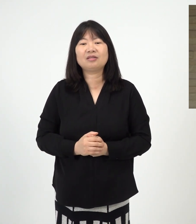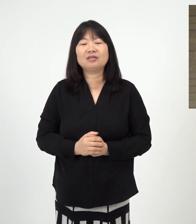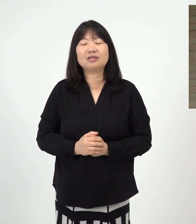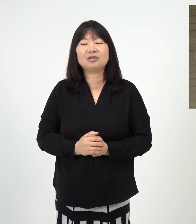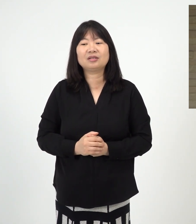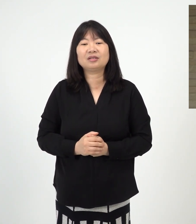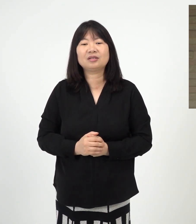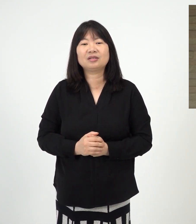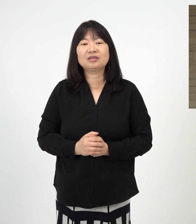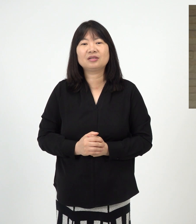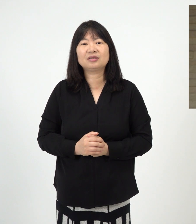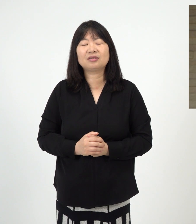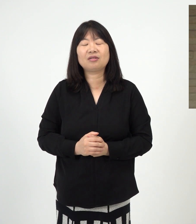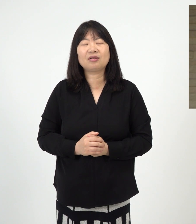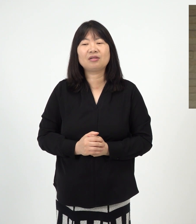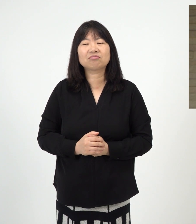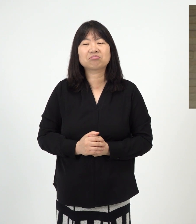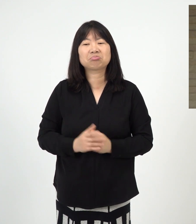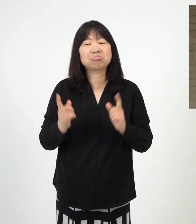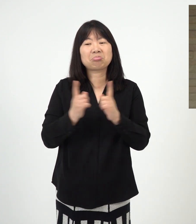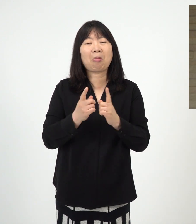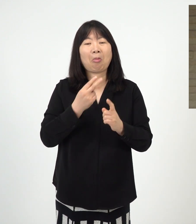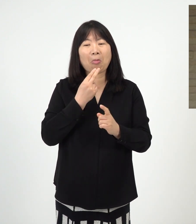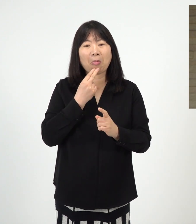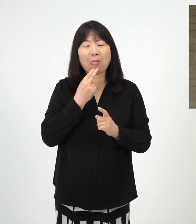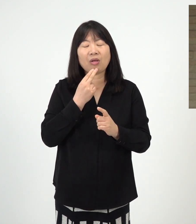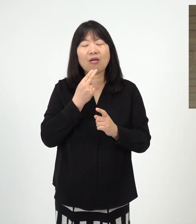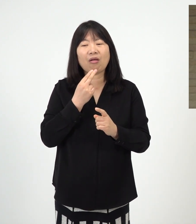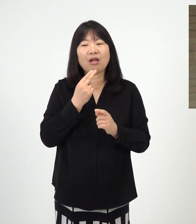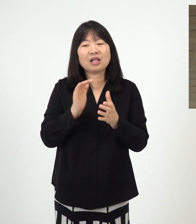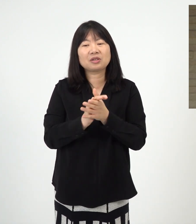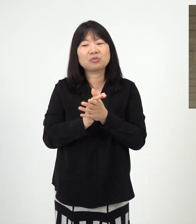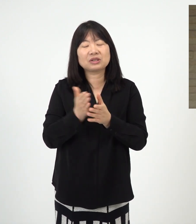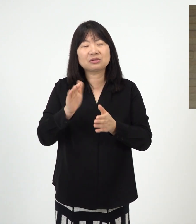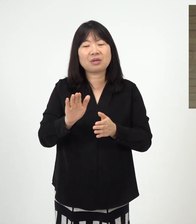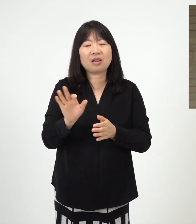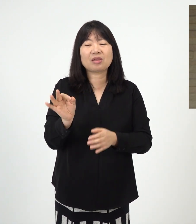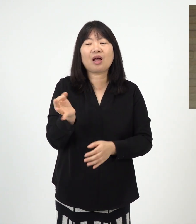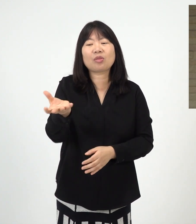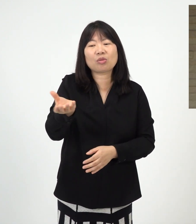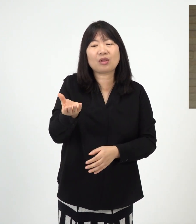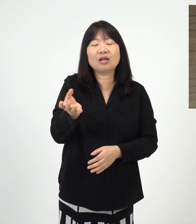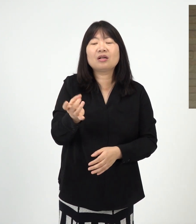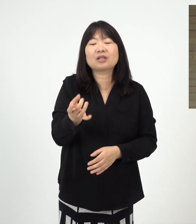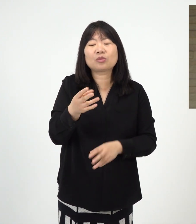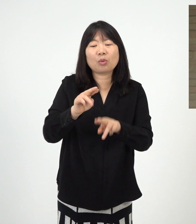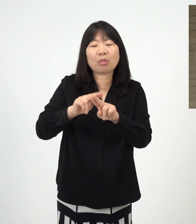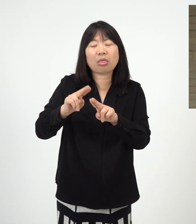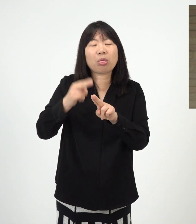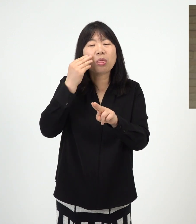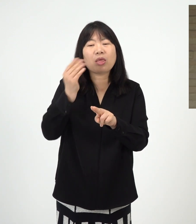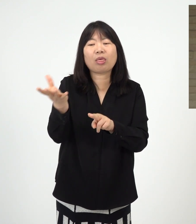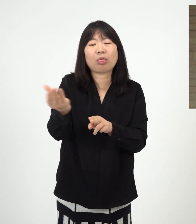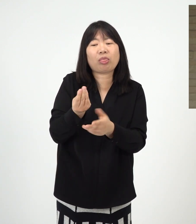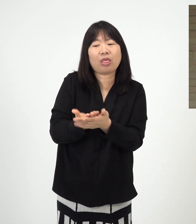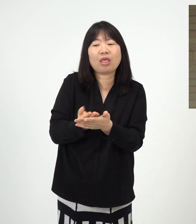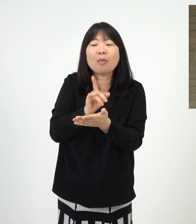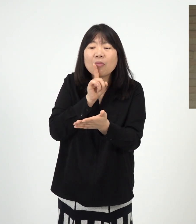친구지만 꿔달라고 했겠죠. 안 된다. 우리가 꿔줬다가는 너희들도 낭패를 보고